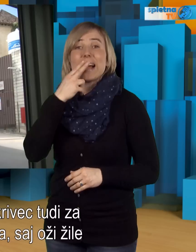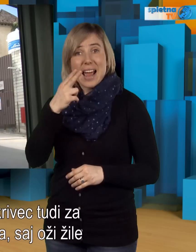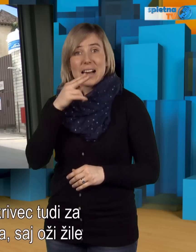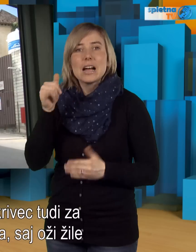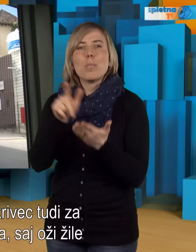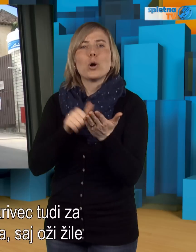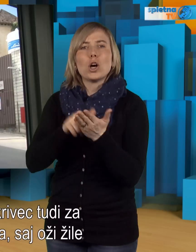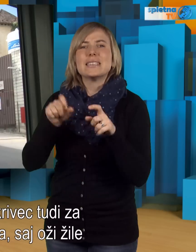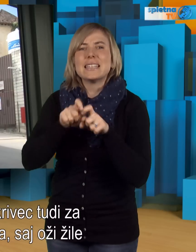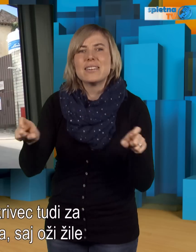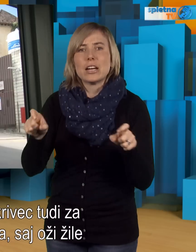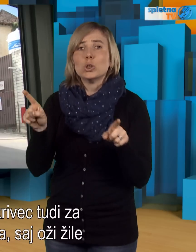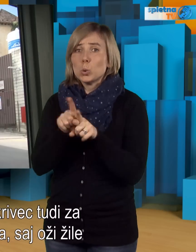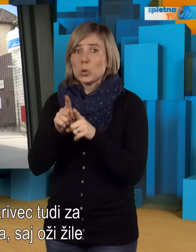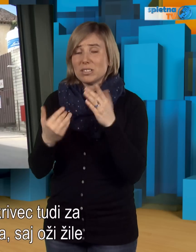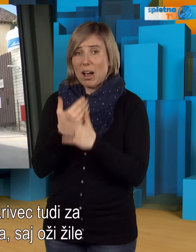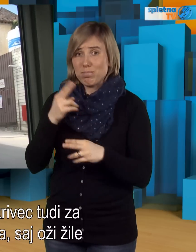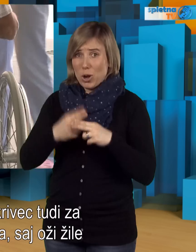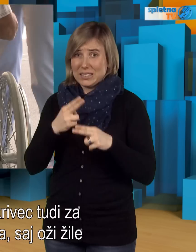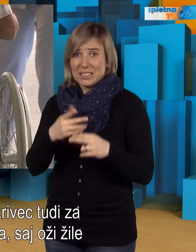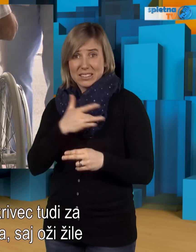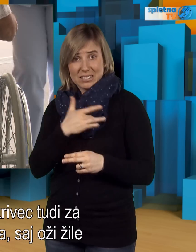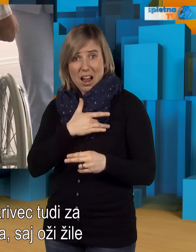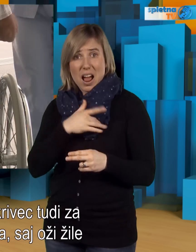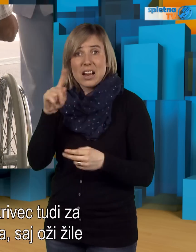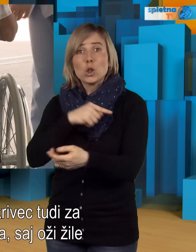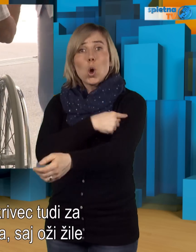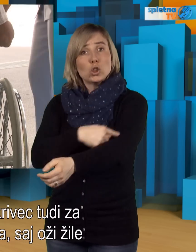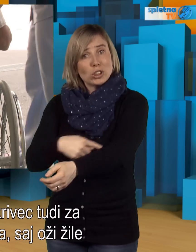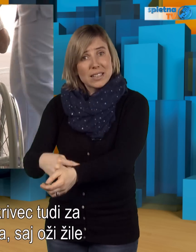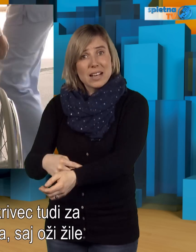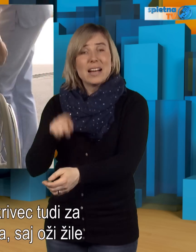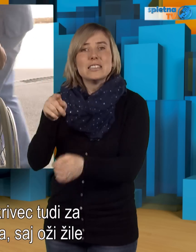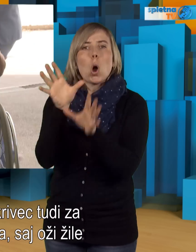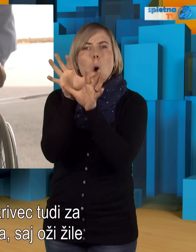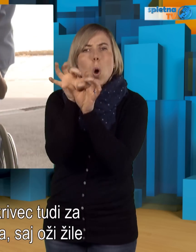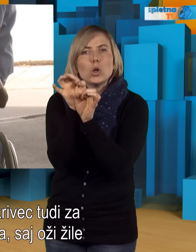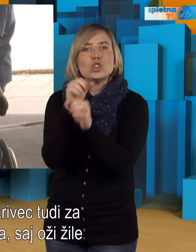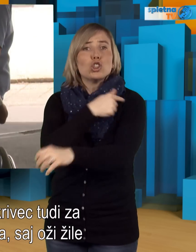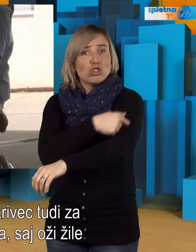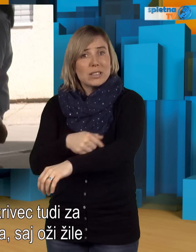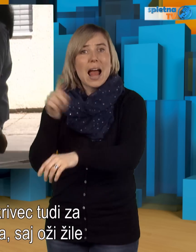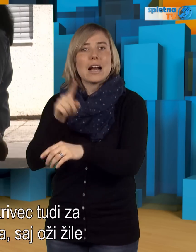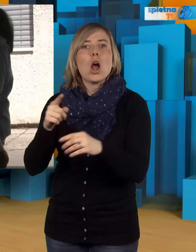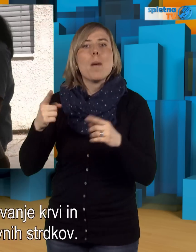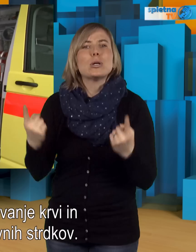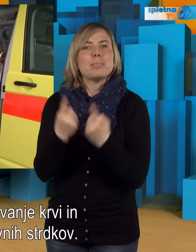Kajenje je pogost krivec tudi za bolezni srca in ožilja, saj oži žile ter pospešuje strjevanje krvi in s tem nastanek